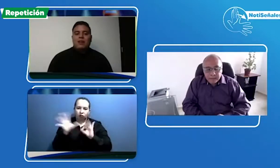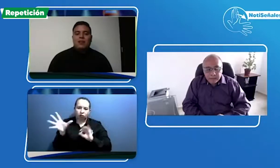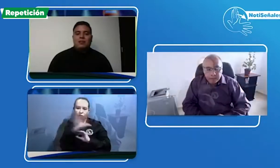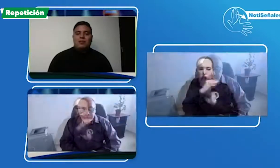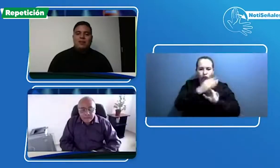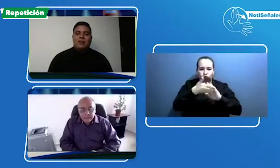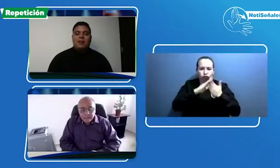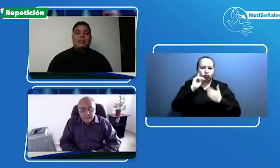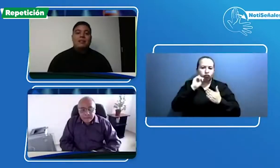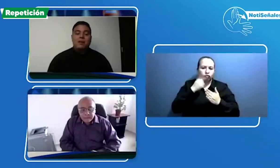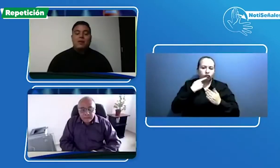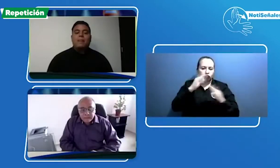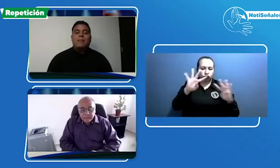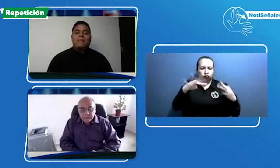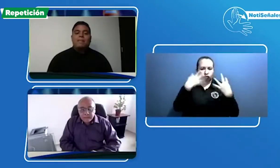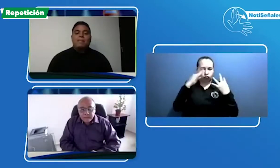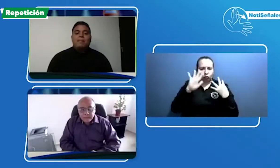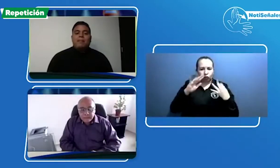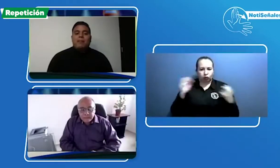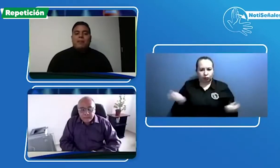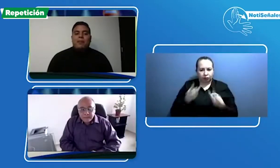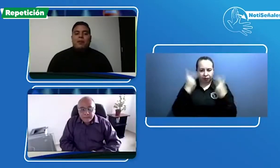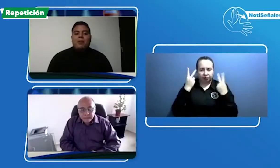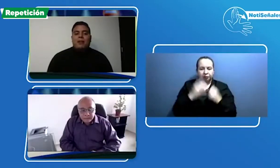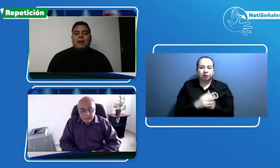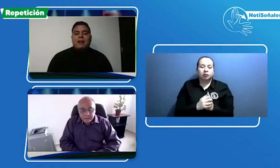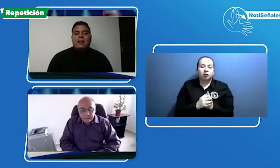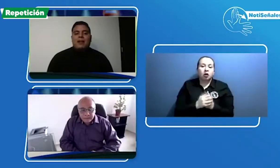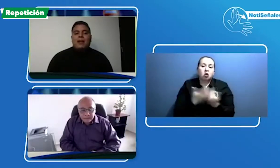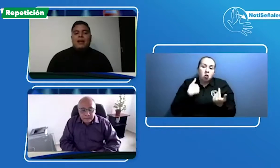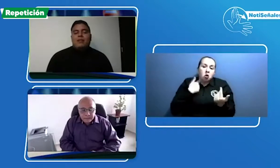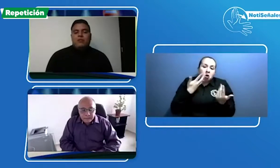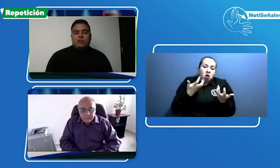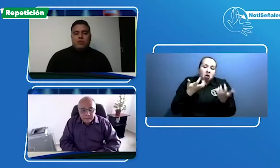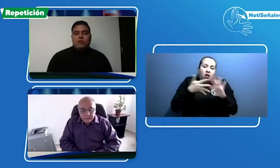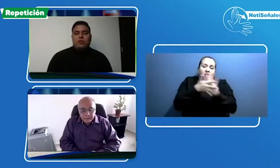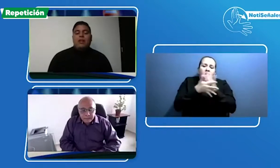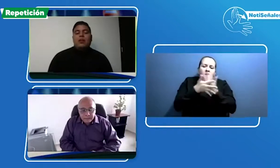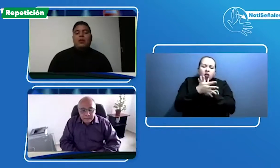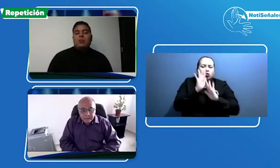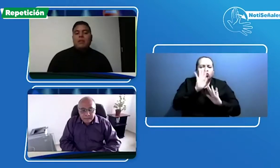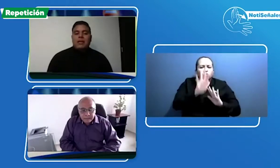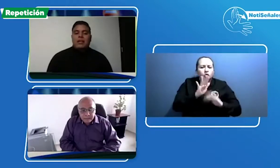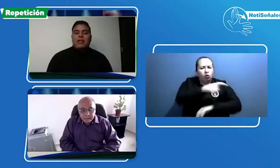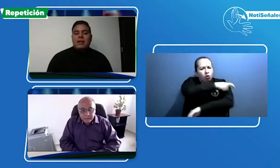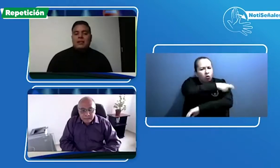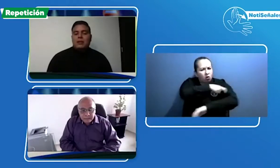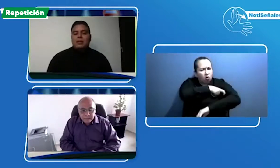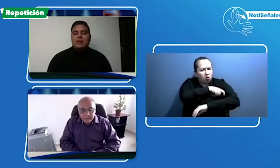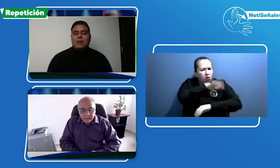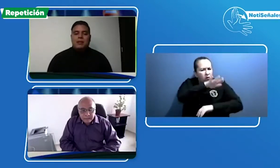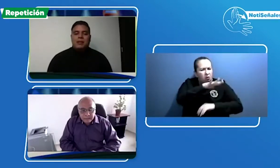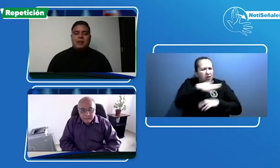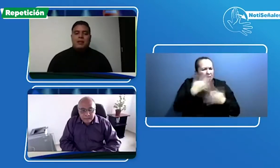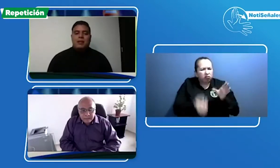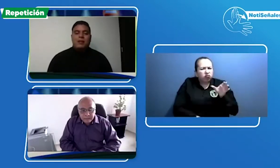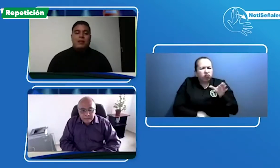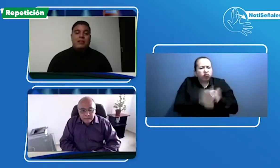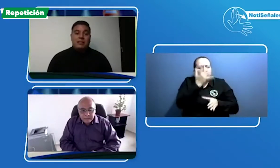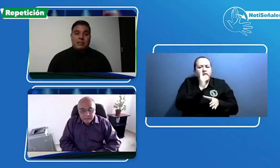sorda que nos ve en este en vivo. comentarles que la función del comité nace básicamente